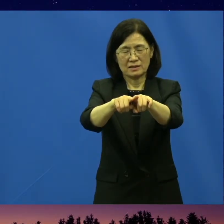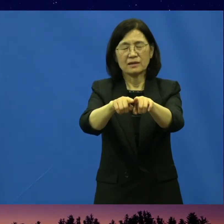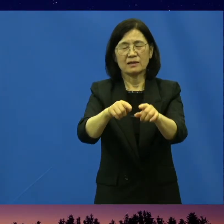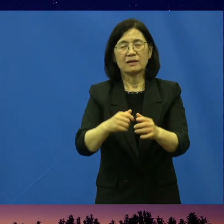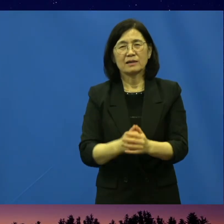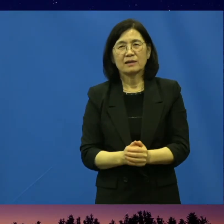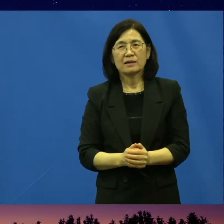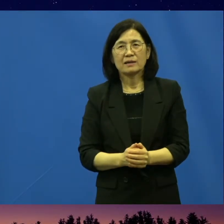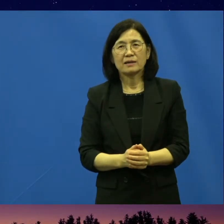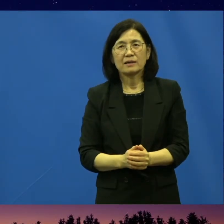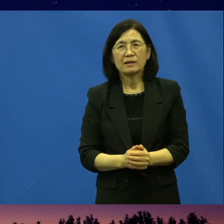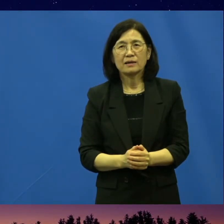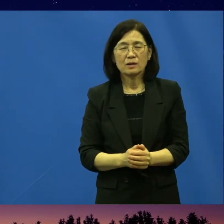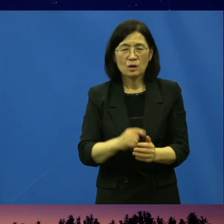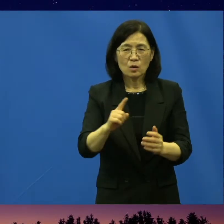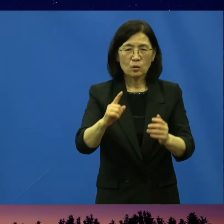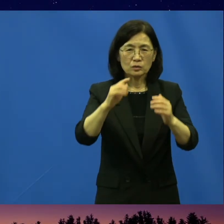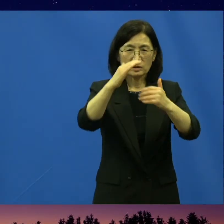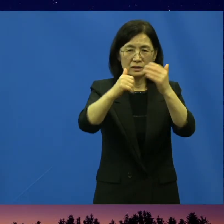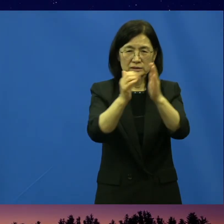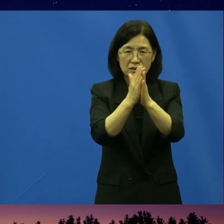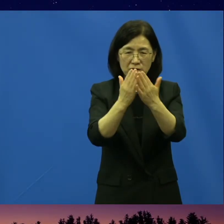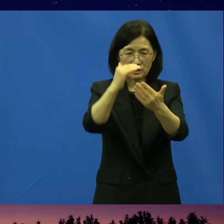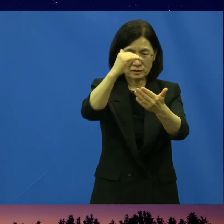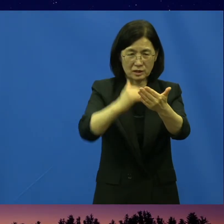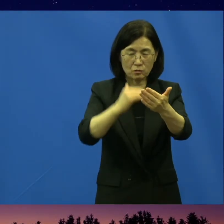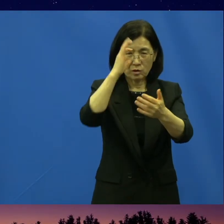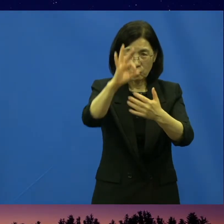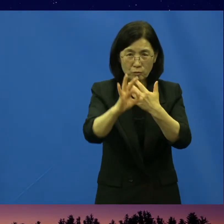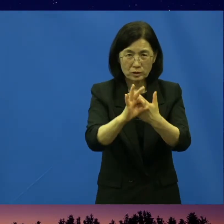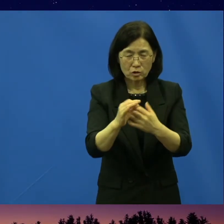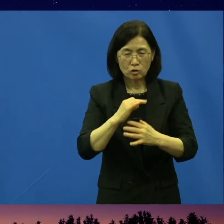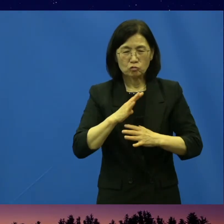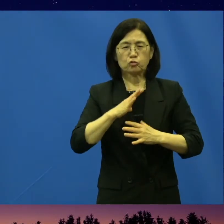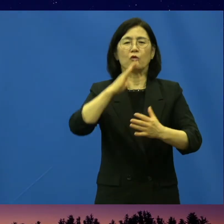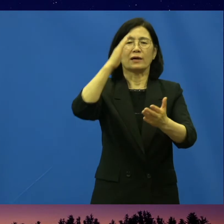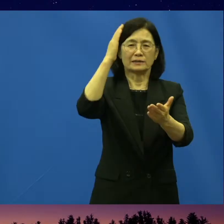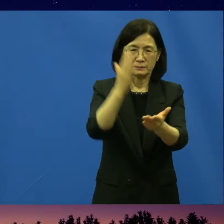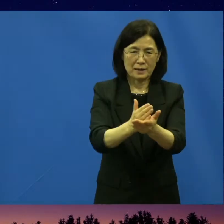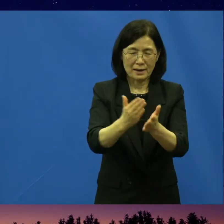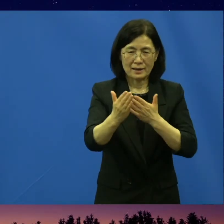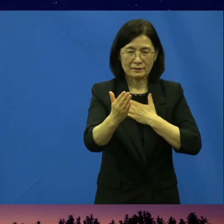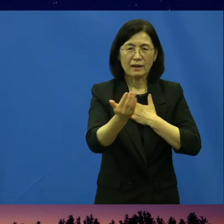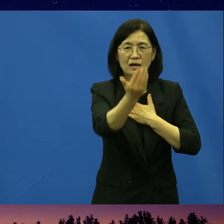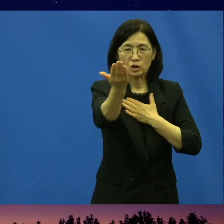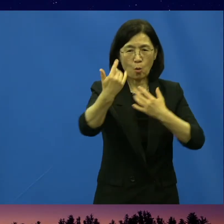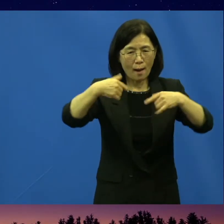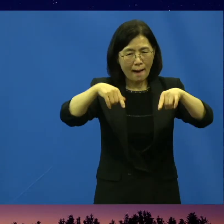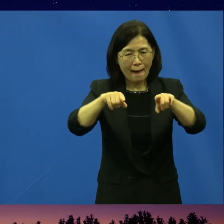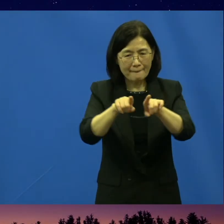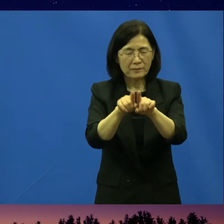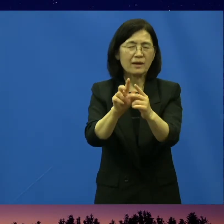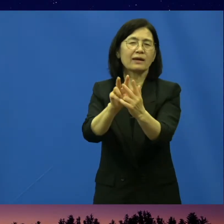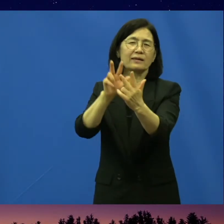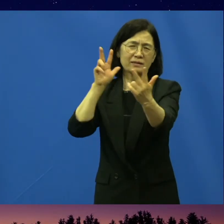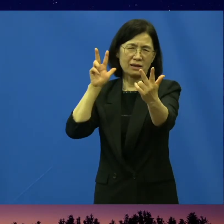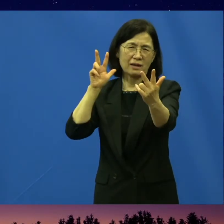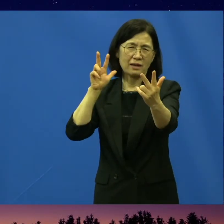얘기를 보면 두려워하지 마라. 내가 너와 함께 하겠다. 이걸 같이 다니는 거죠. 분리가 돼 있는 게